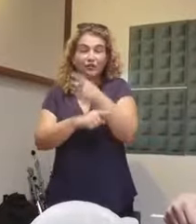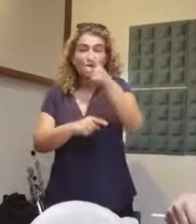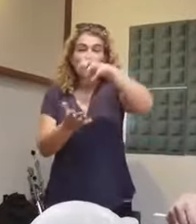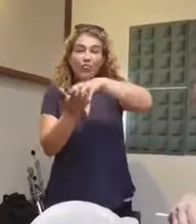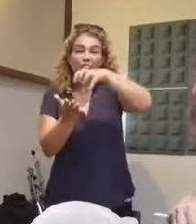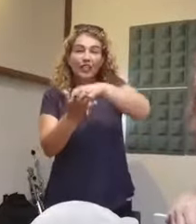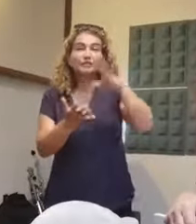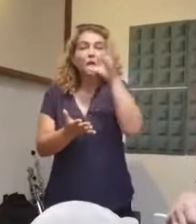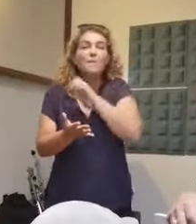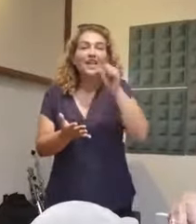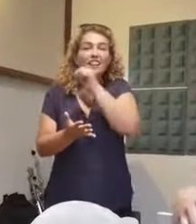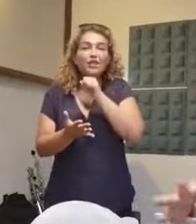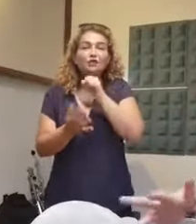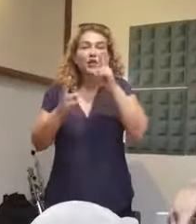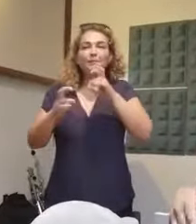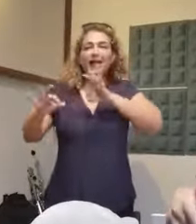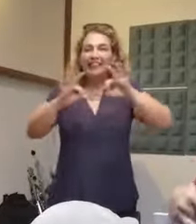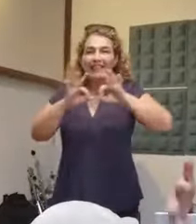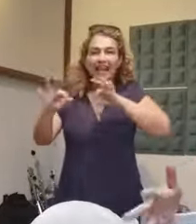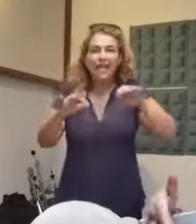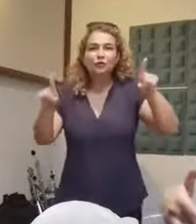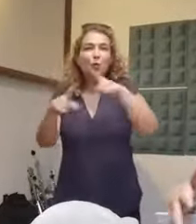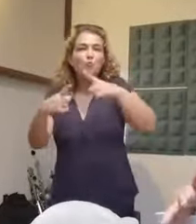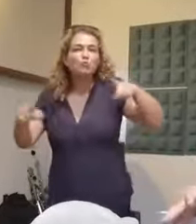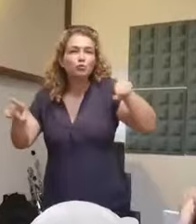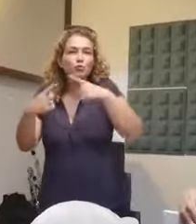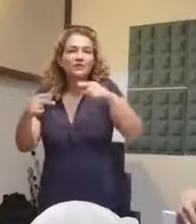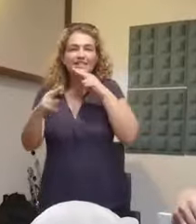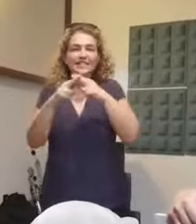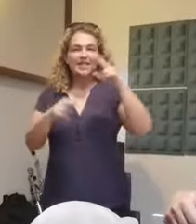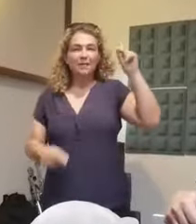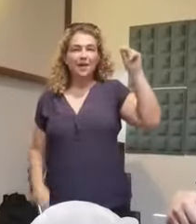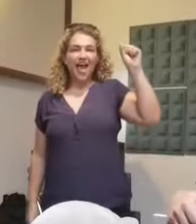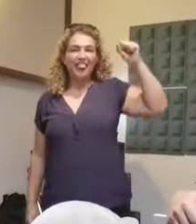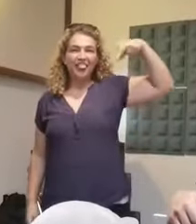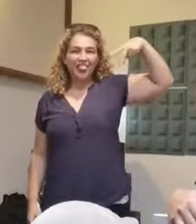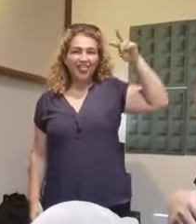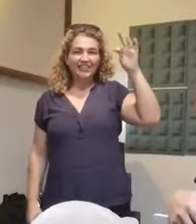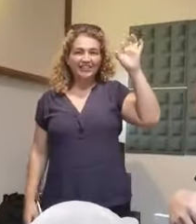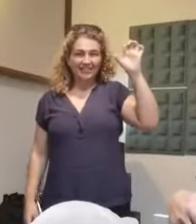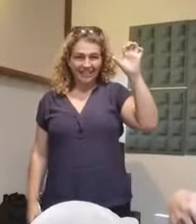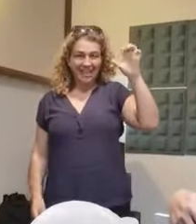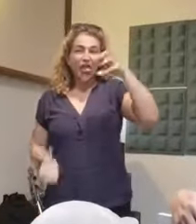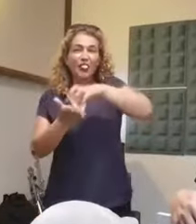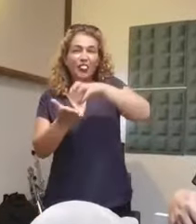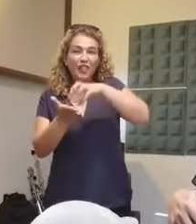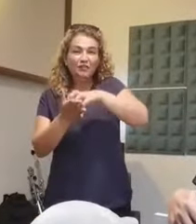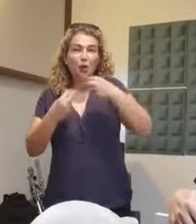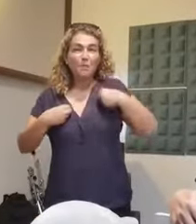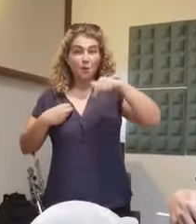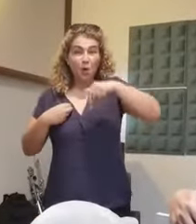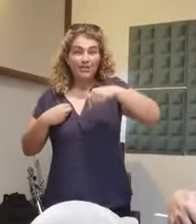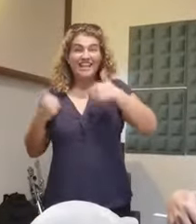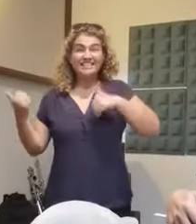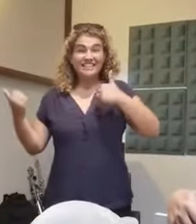centro precioso de teatro, música, claqué, danza contemporánea y está en Sevilla y además estás preparando